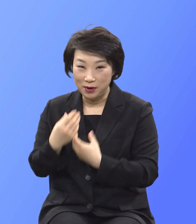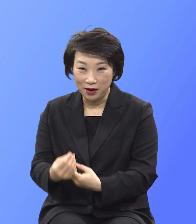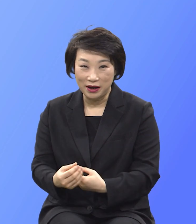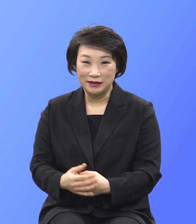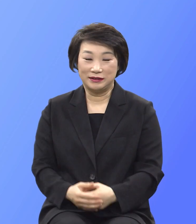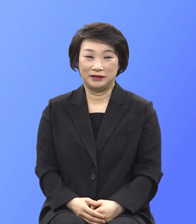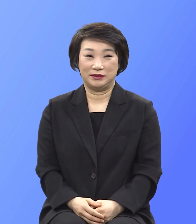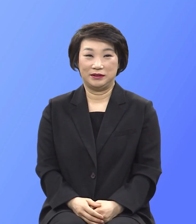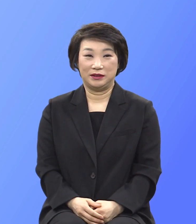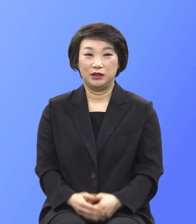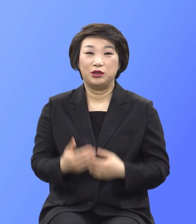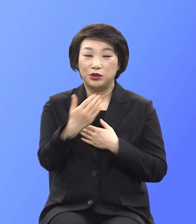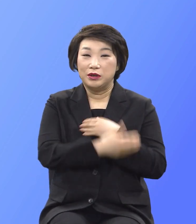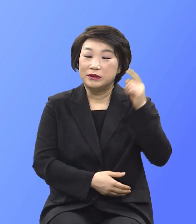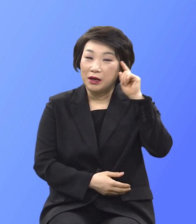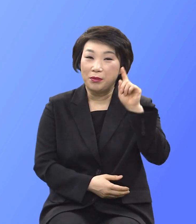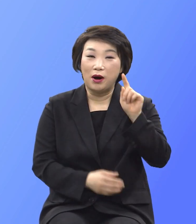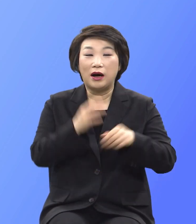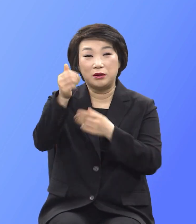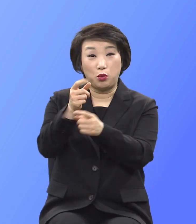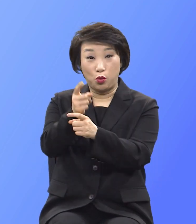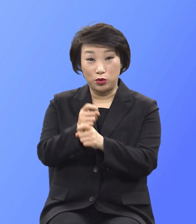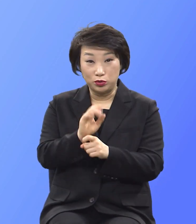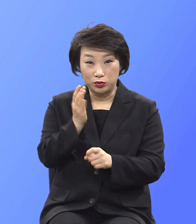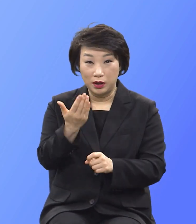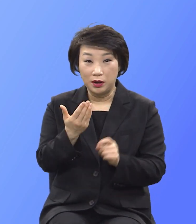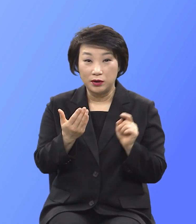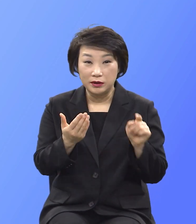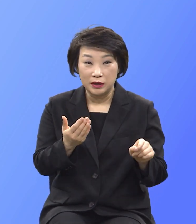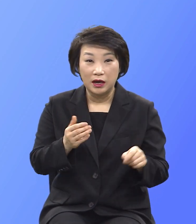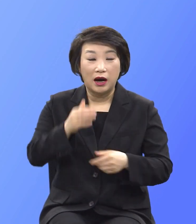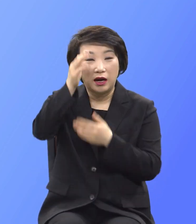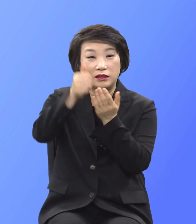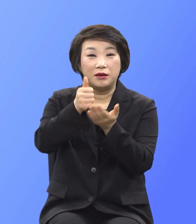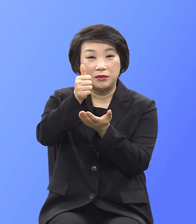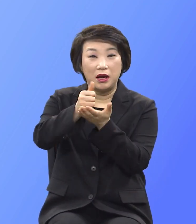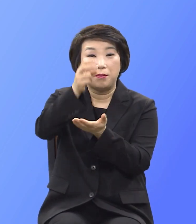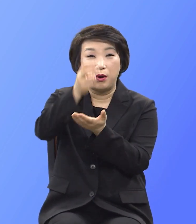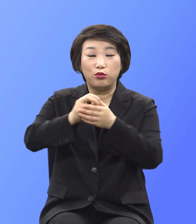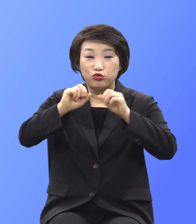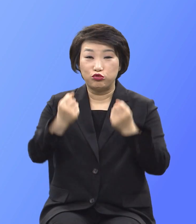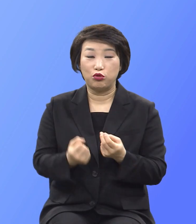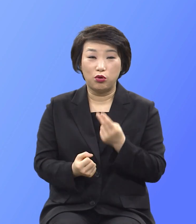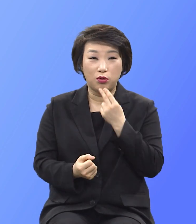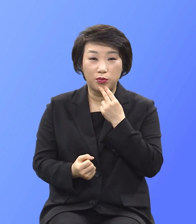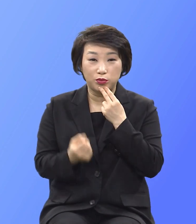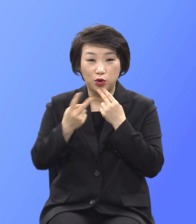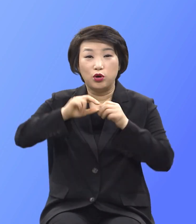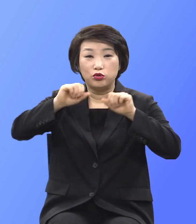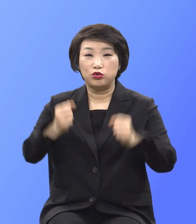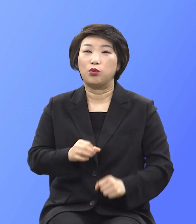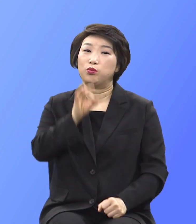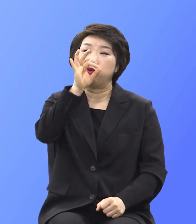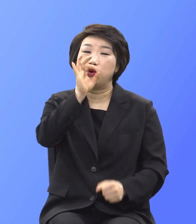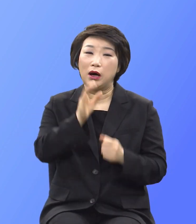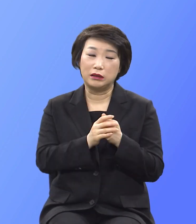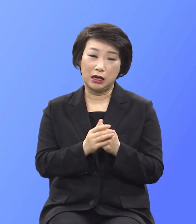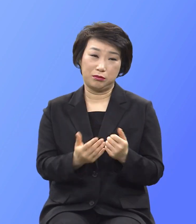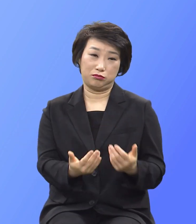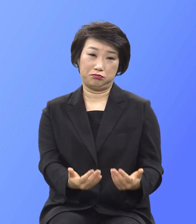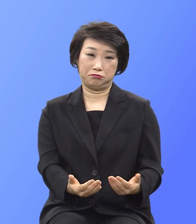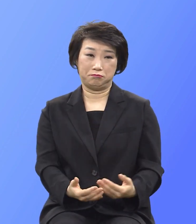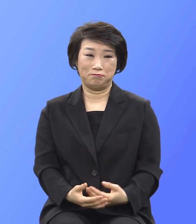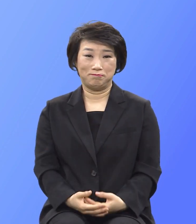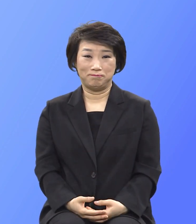생명과 평안이니라. 육신의 생각은 하나님과 원수가 되나니 이는 하나님의 법에 굴복치 아니할 뿐 아니라 할